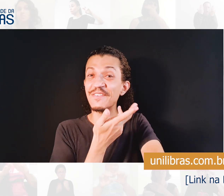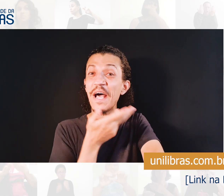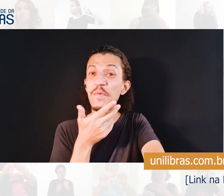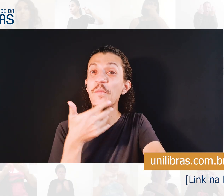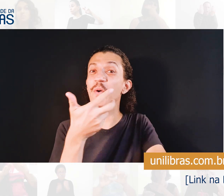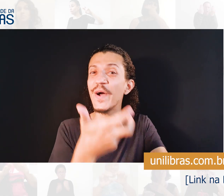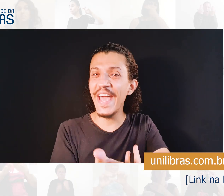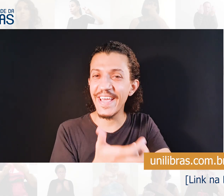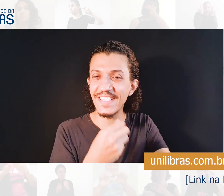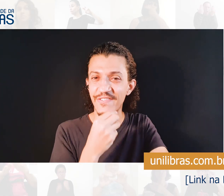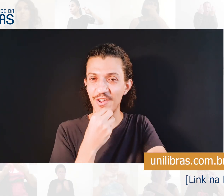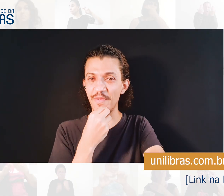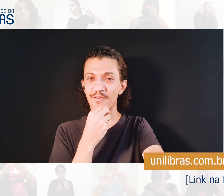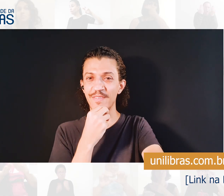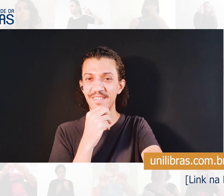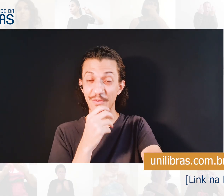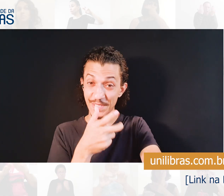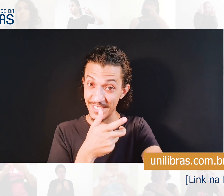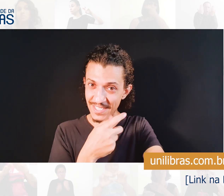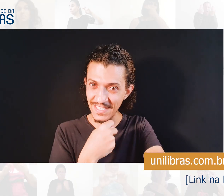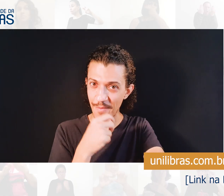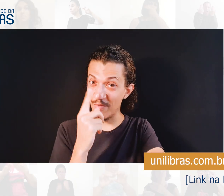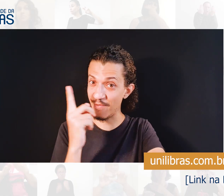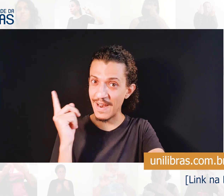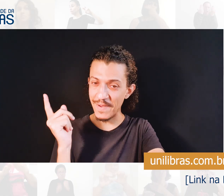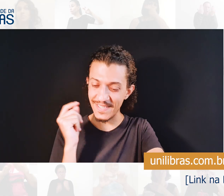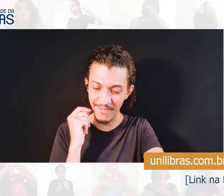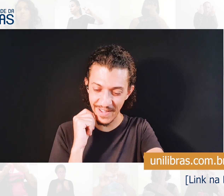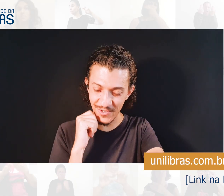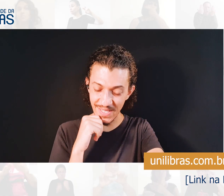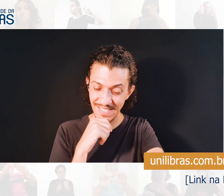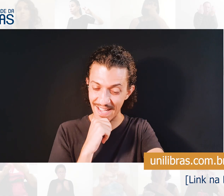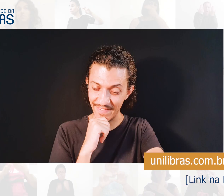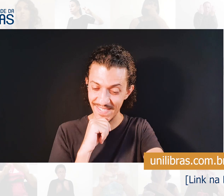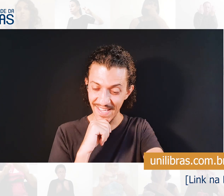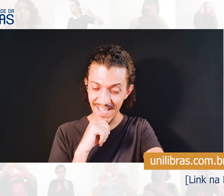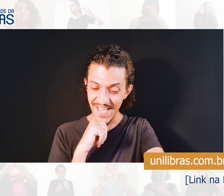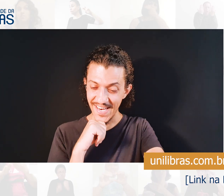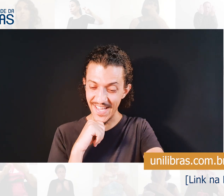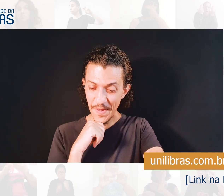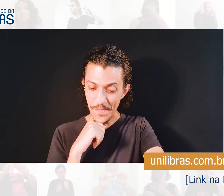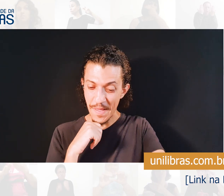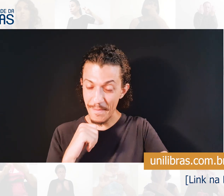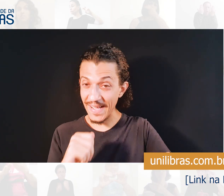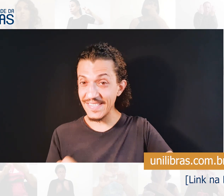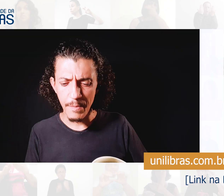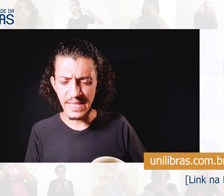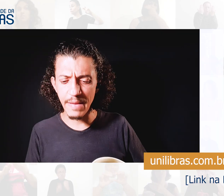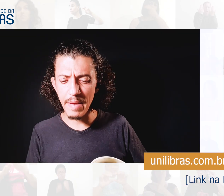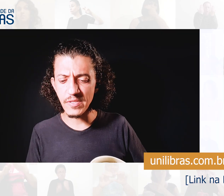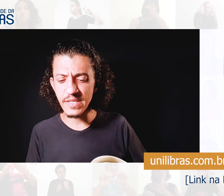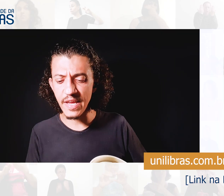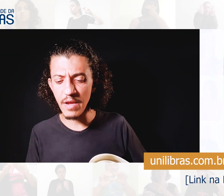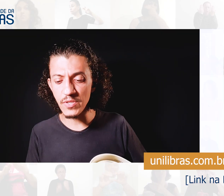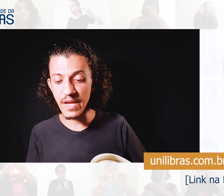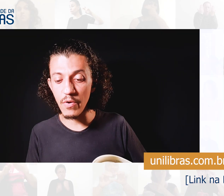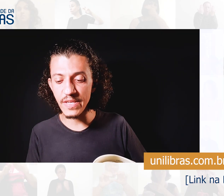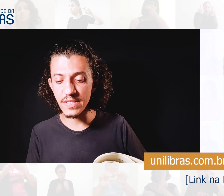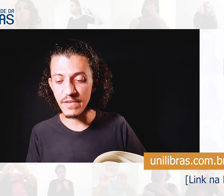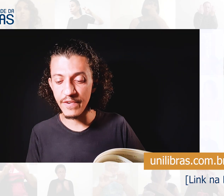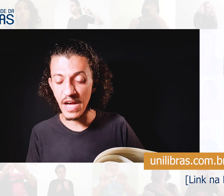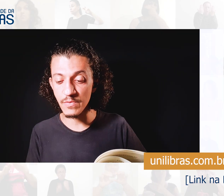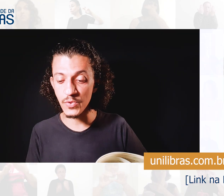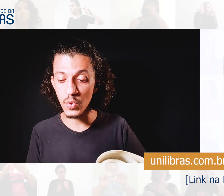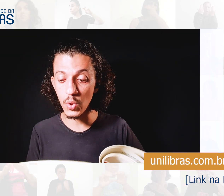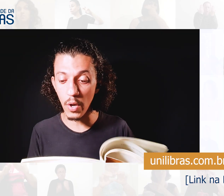época a gente não sabia o porquê que esse fenômeno aconteceu. Hoje a gente sabe, eu vou falar mais à frente em outras lives. Mas percebemos que seríamos